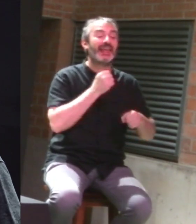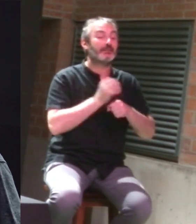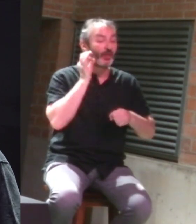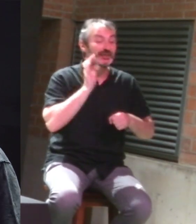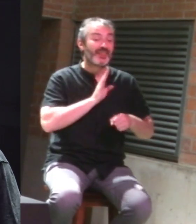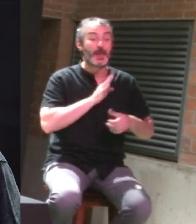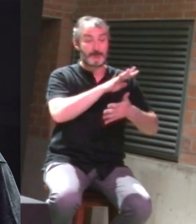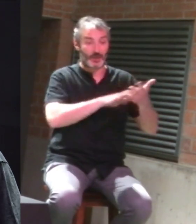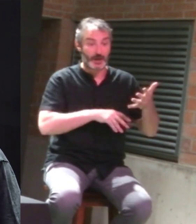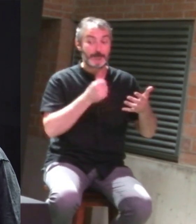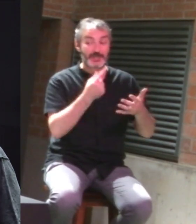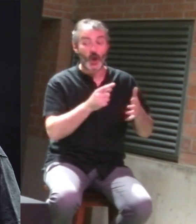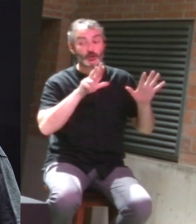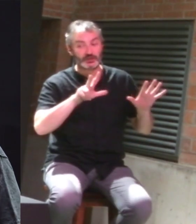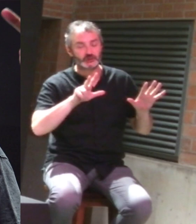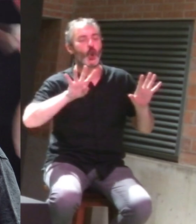Barcelona en